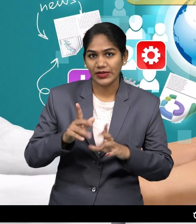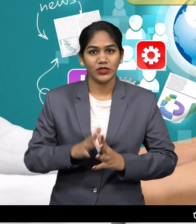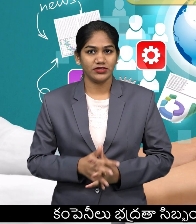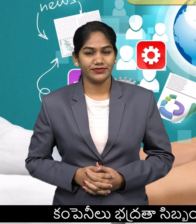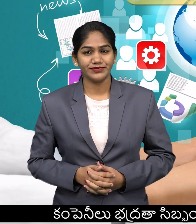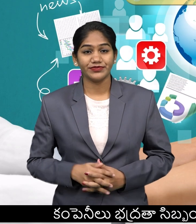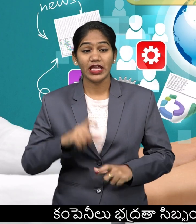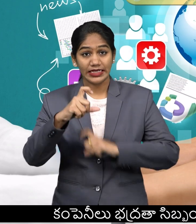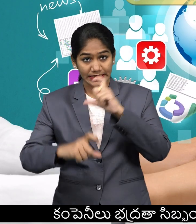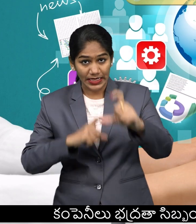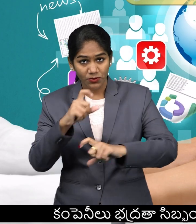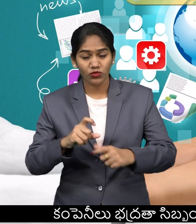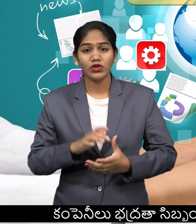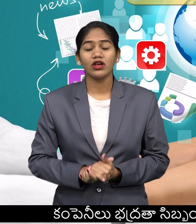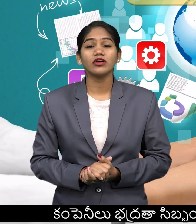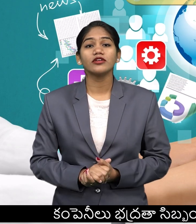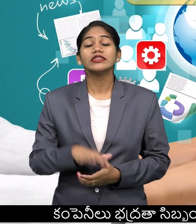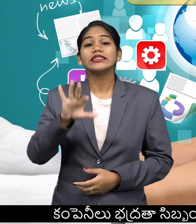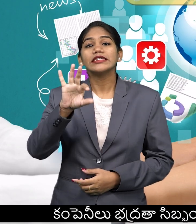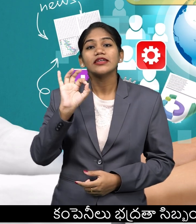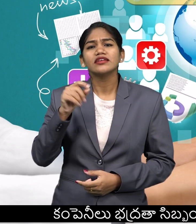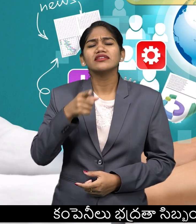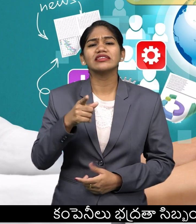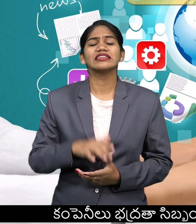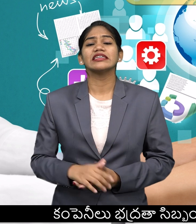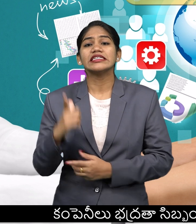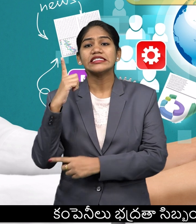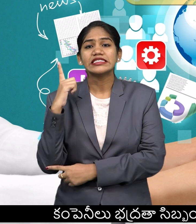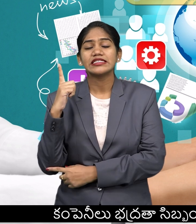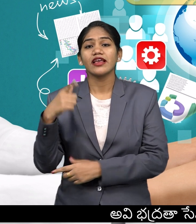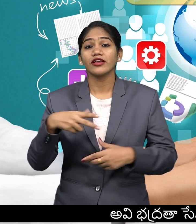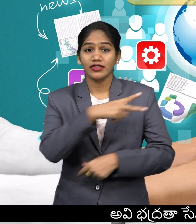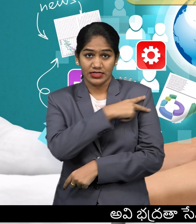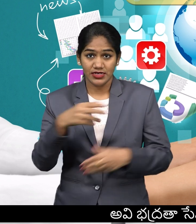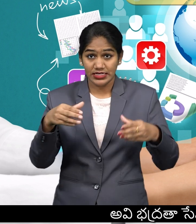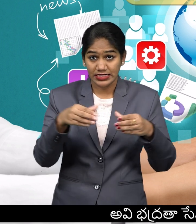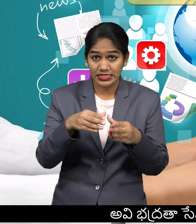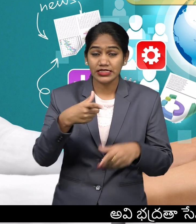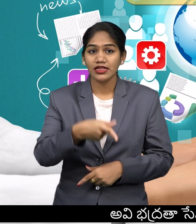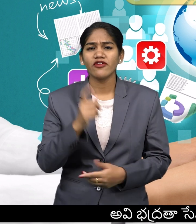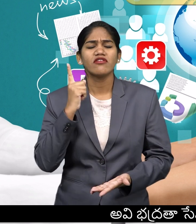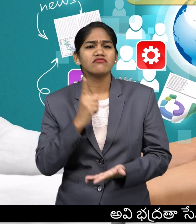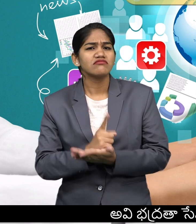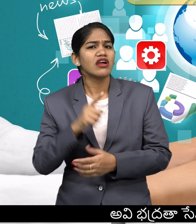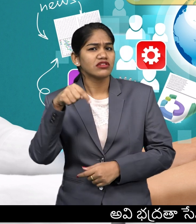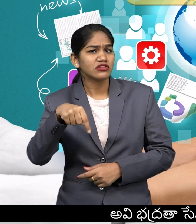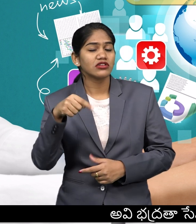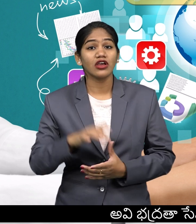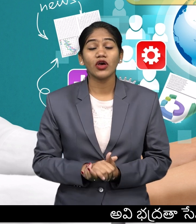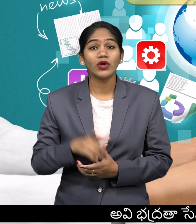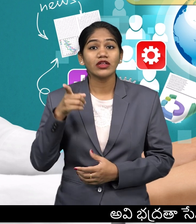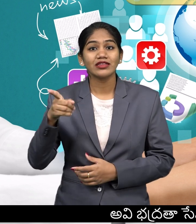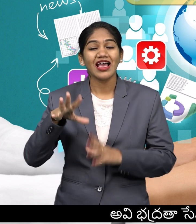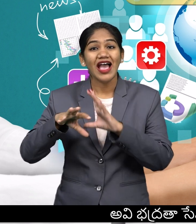ఉదాహరణకు, కంపెనీలు భద్రతా సిబ్బందిని నియమించుకునేవి, కానీ ఇప్పుడు అవి భద్రతా సేవలను అవుట్సోర్స్